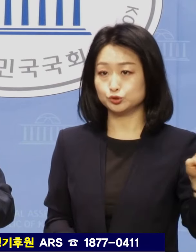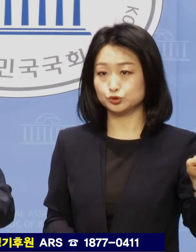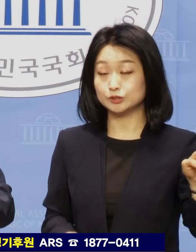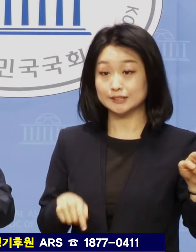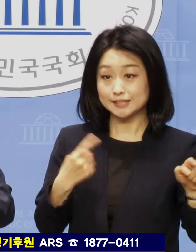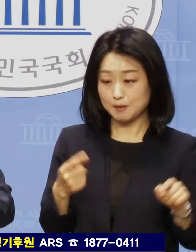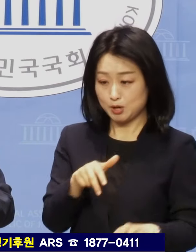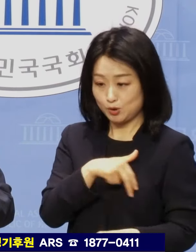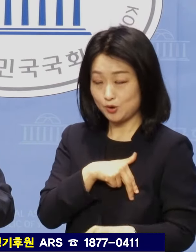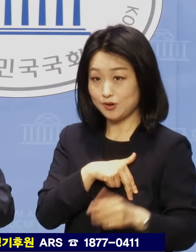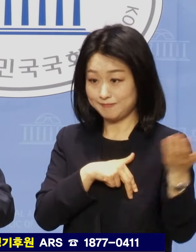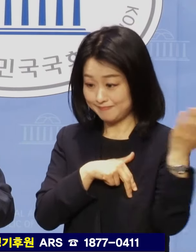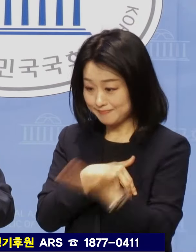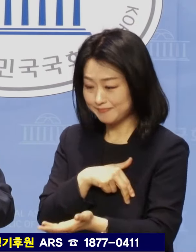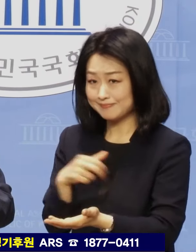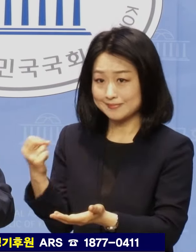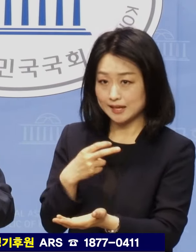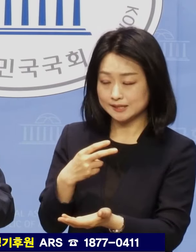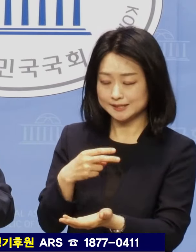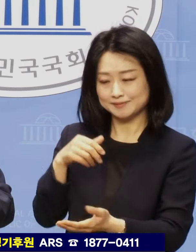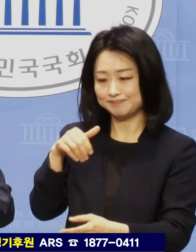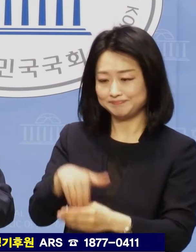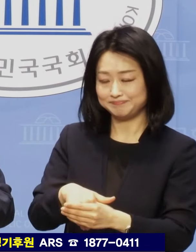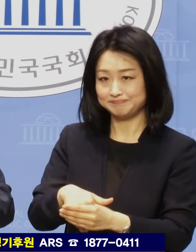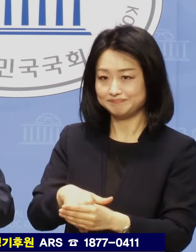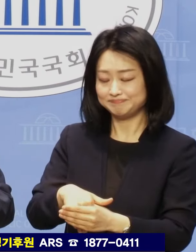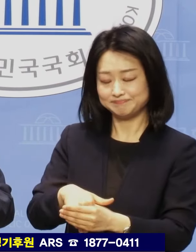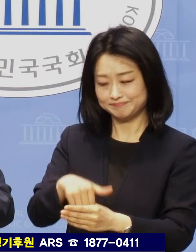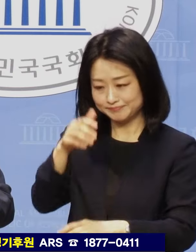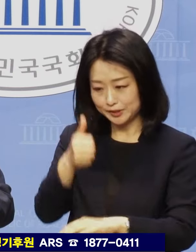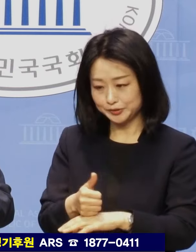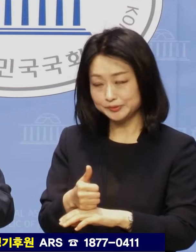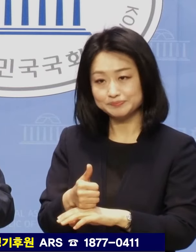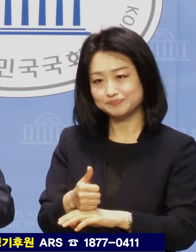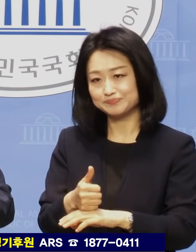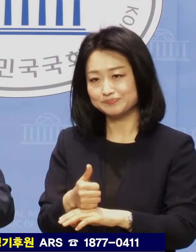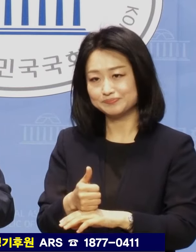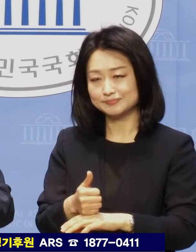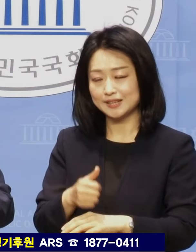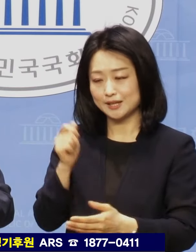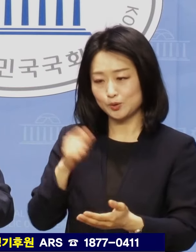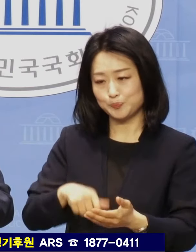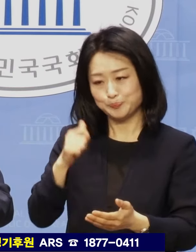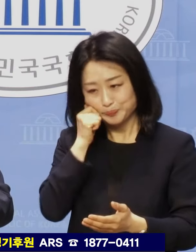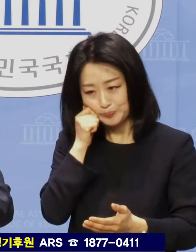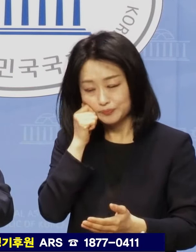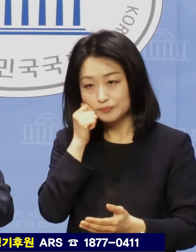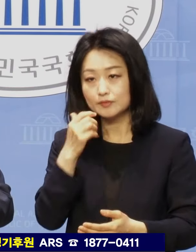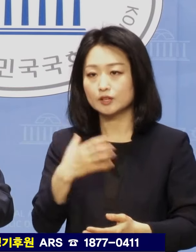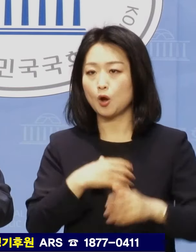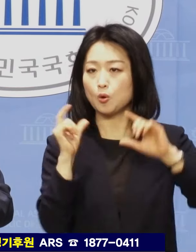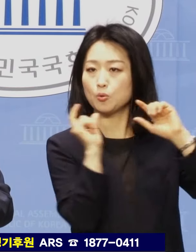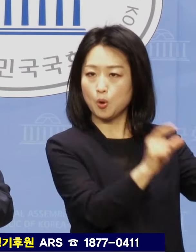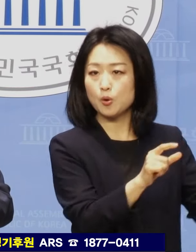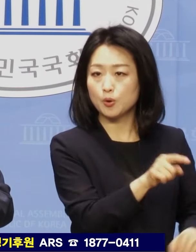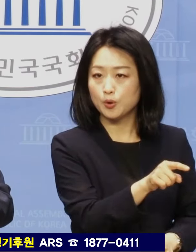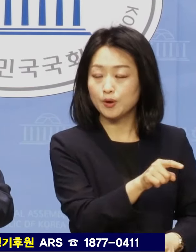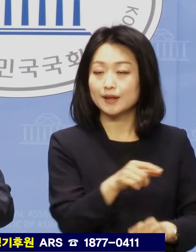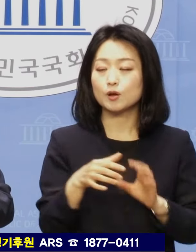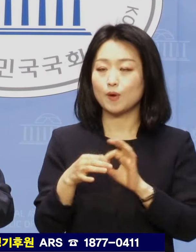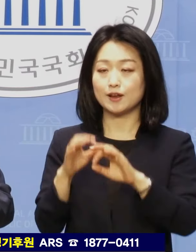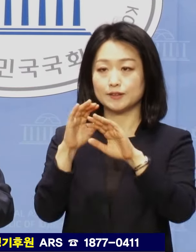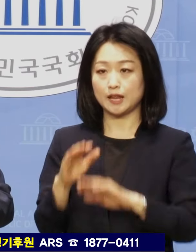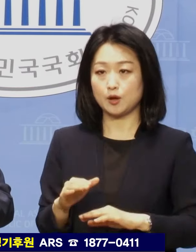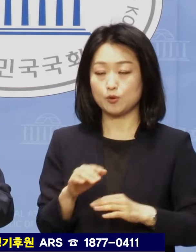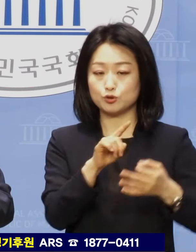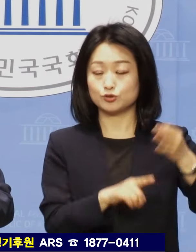부결 사태는 윤성열 정권 몰약의 시발점이 될 것임을 경고합니다이 사건 관련